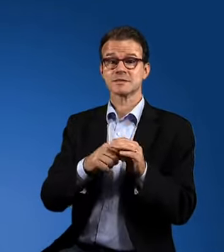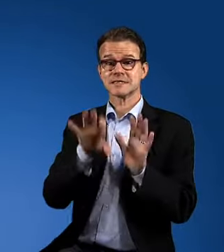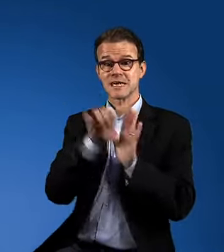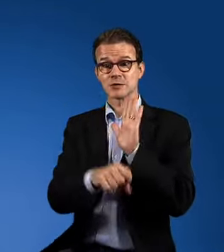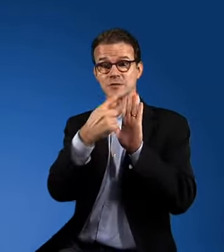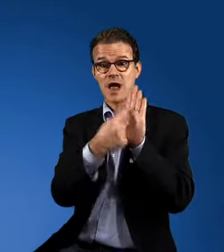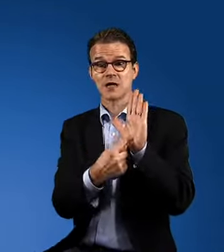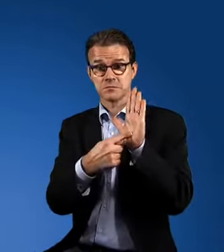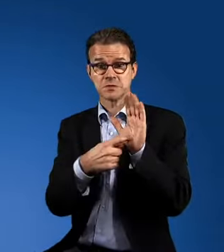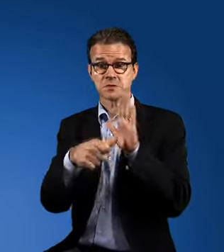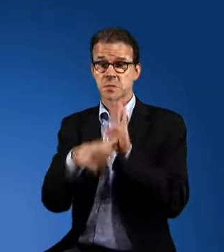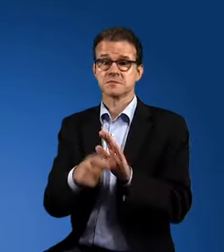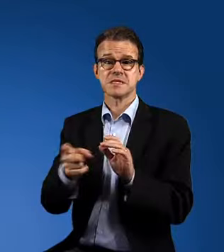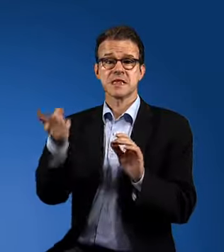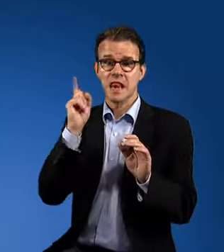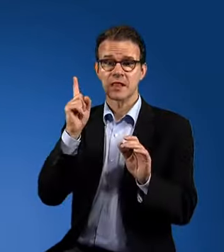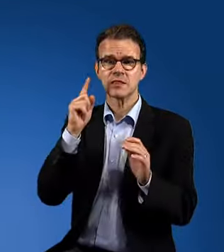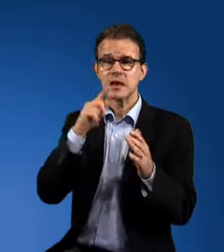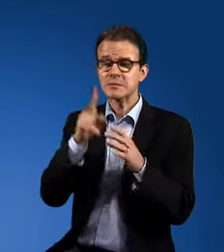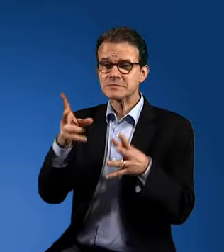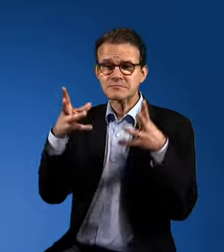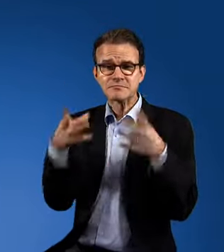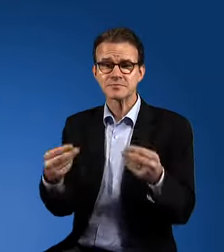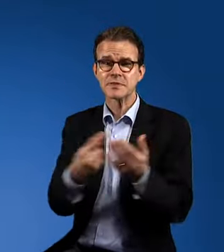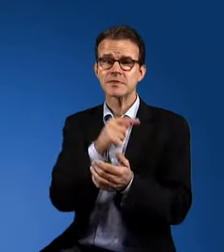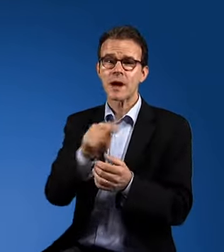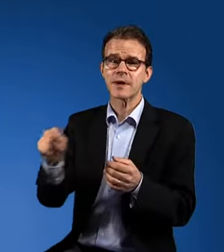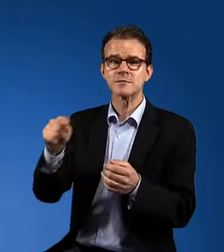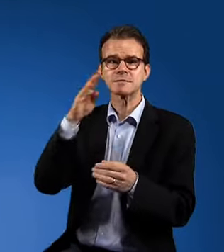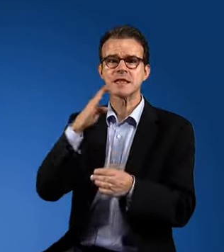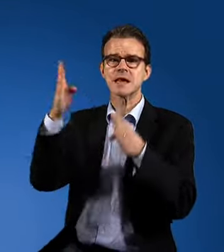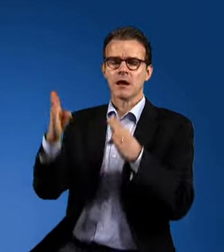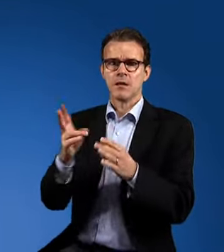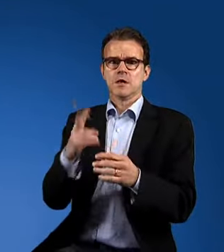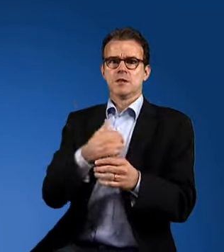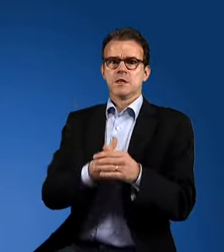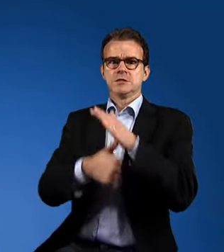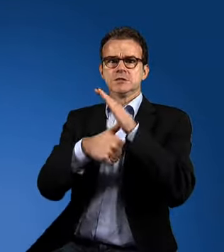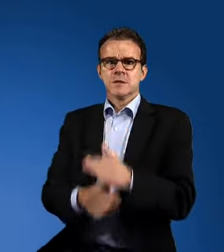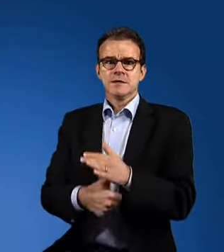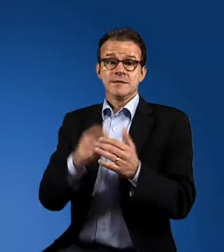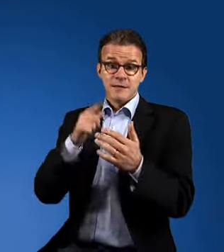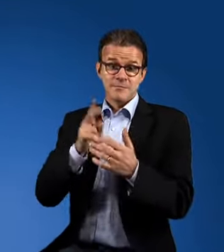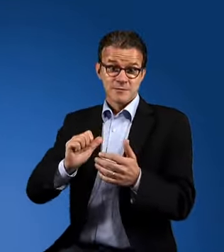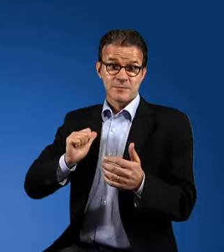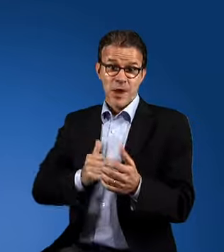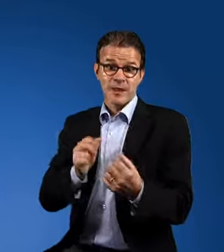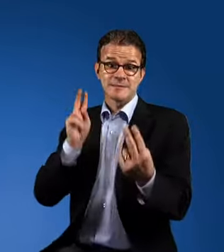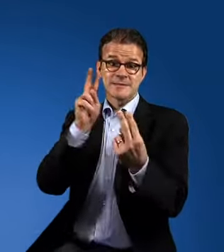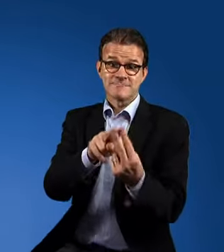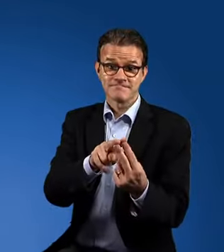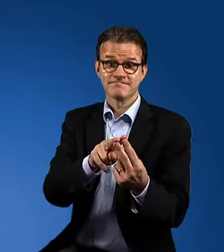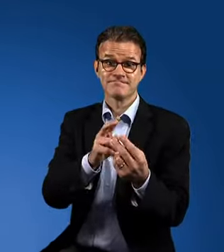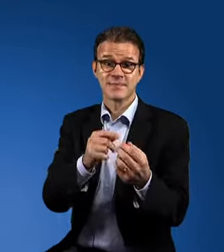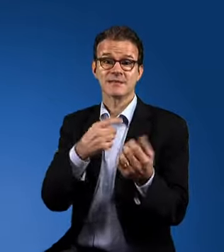on rikoslaissa kielletty, että räikeimmissä tapauksissa, jos vammainen henkilö kohtaa syrjintää, hän voi ottaa yhteyttä